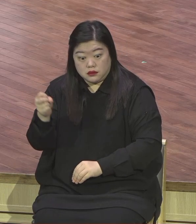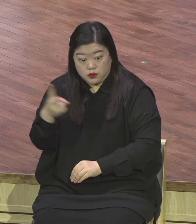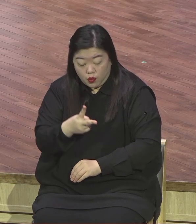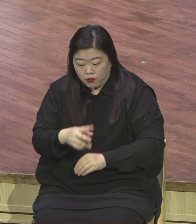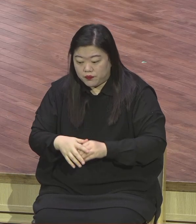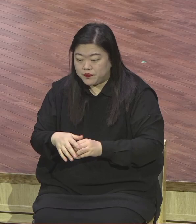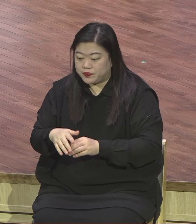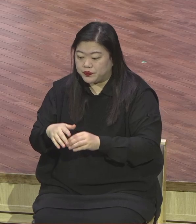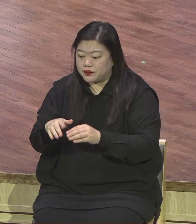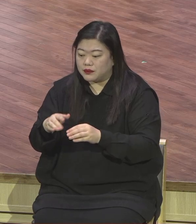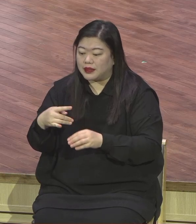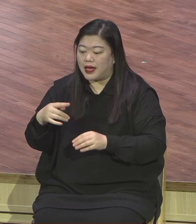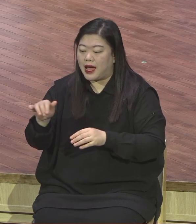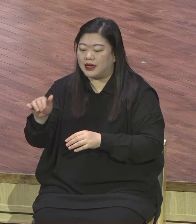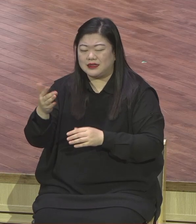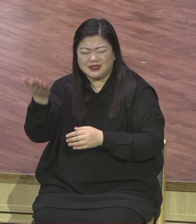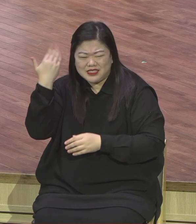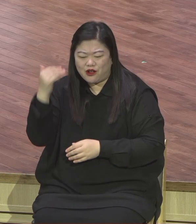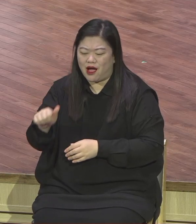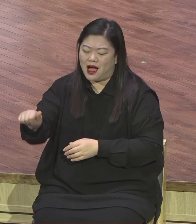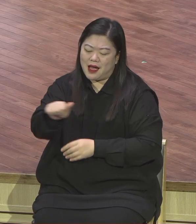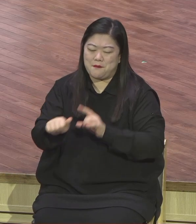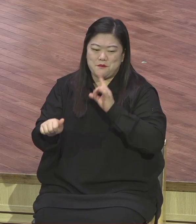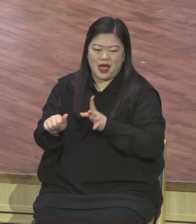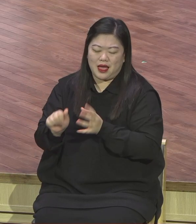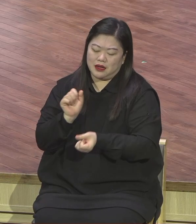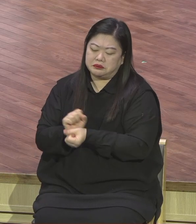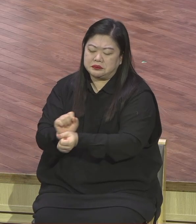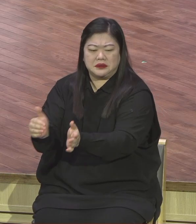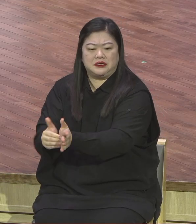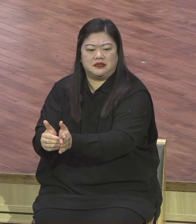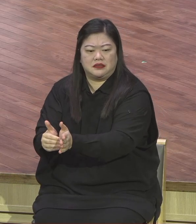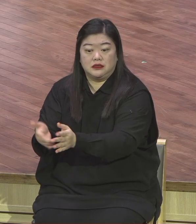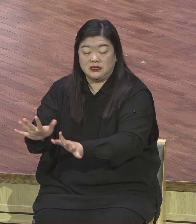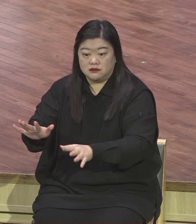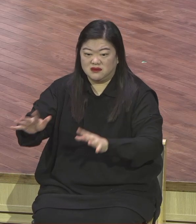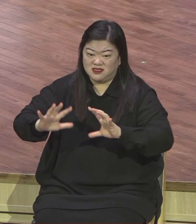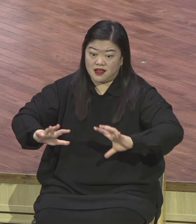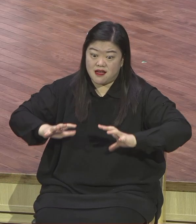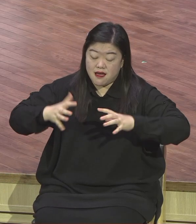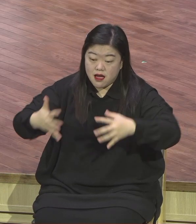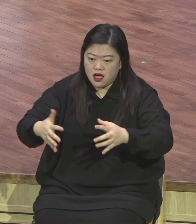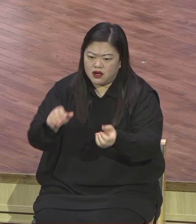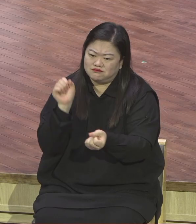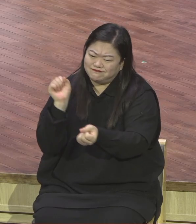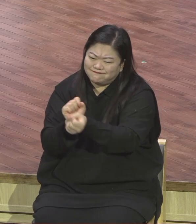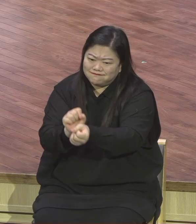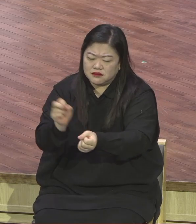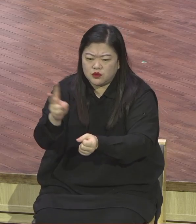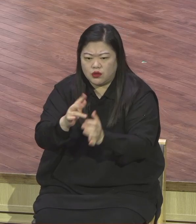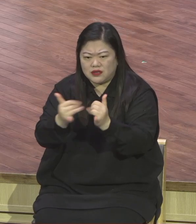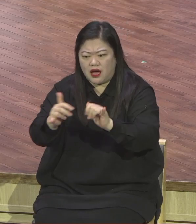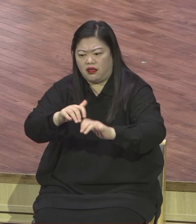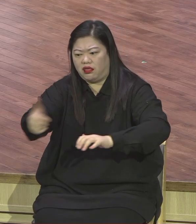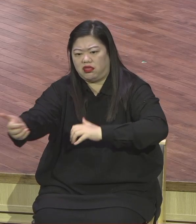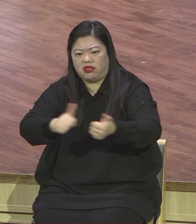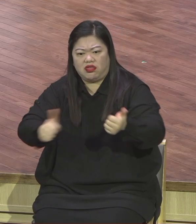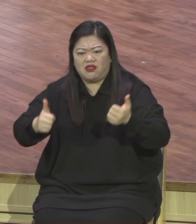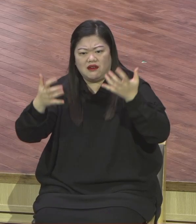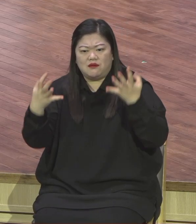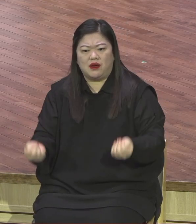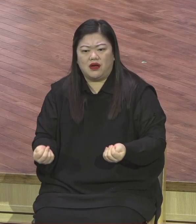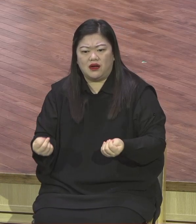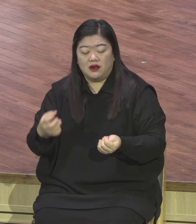말세의 증거가 아닌가 교회에 생긴 이유로 이렇게 전염병 때문에 예배를